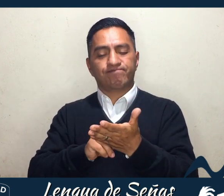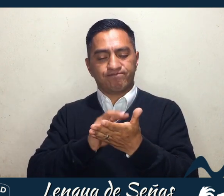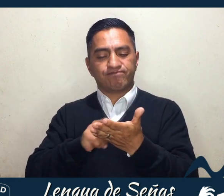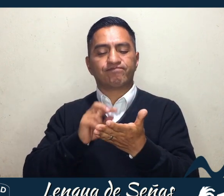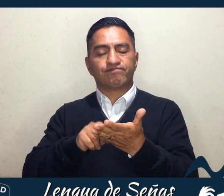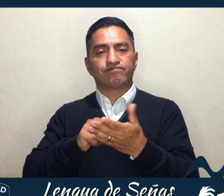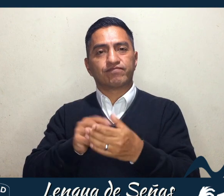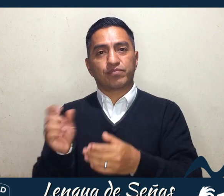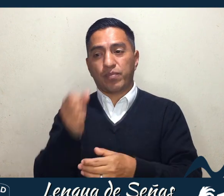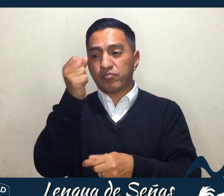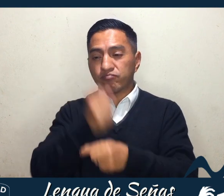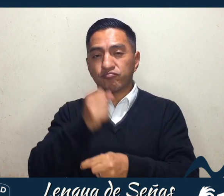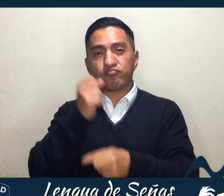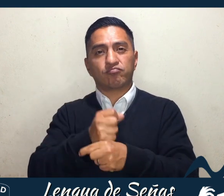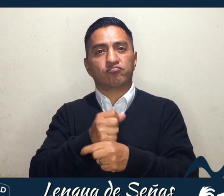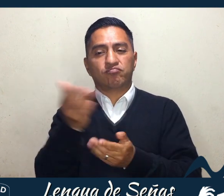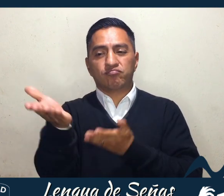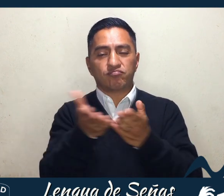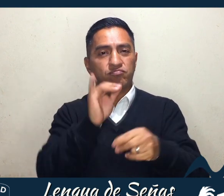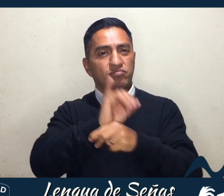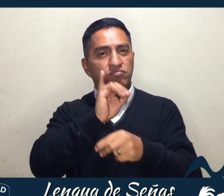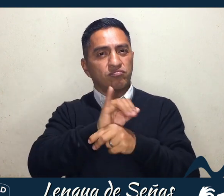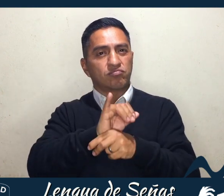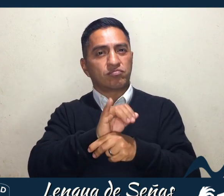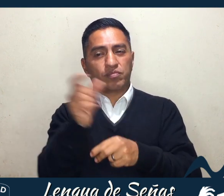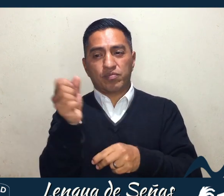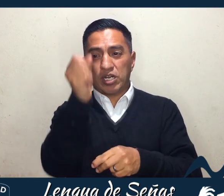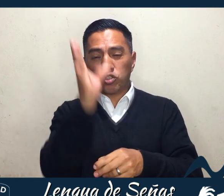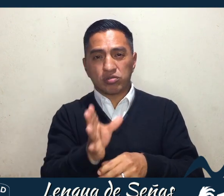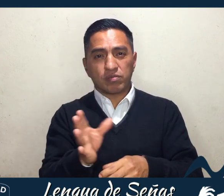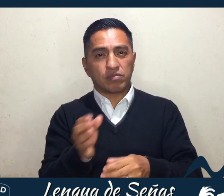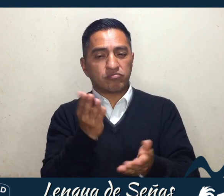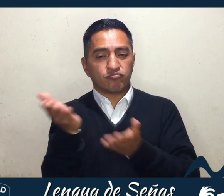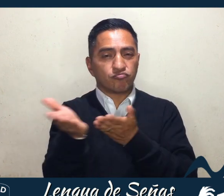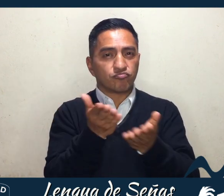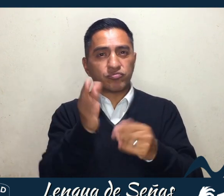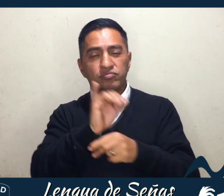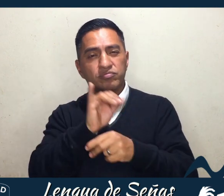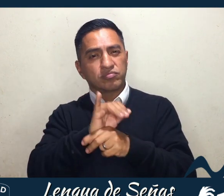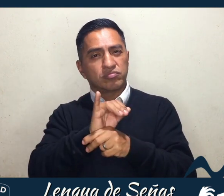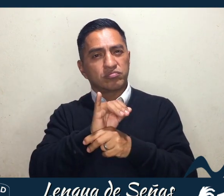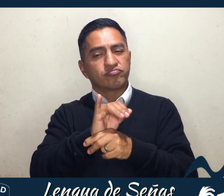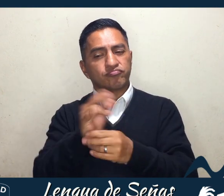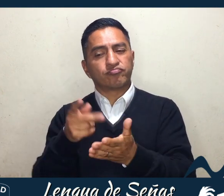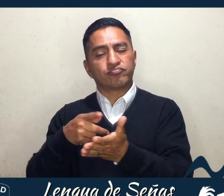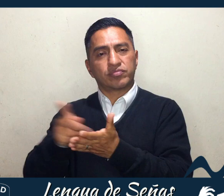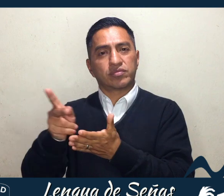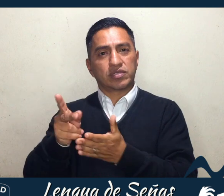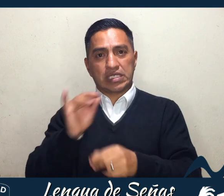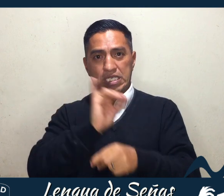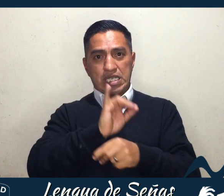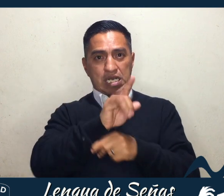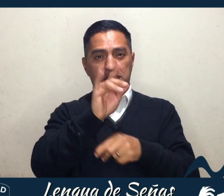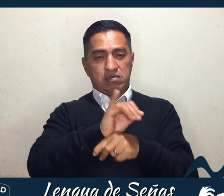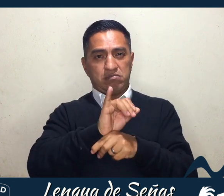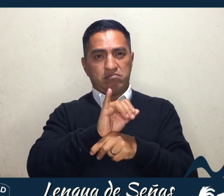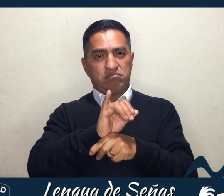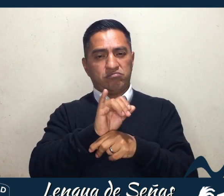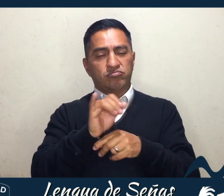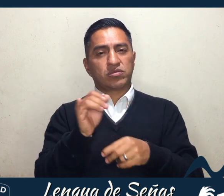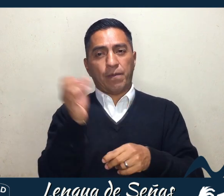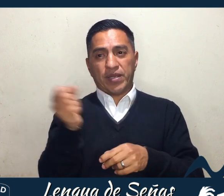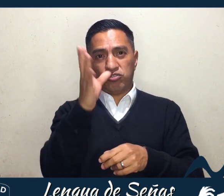apropiadamente el trabajo de aquellos que sirven en el ministerio. Nosotros como iglesia deberíamos darles un sueldo